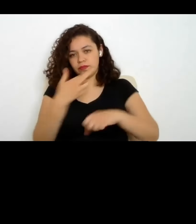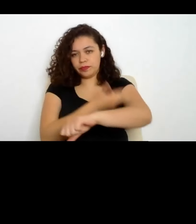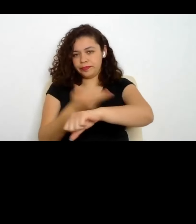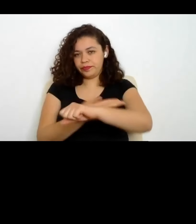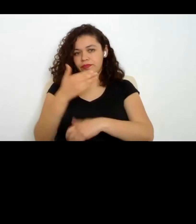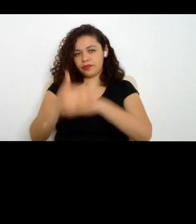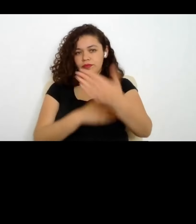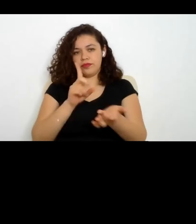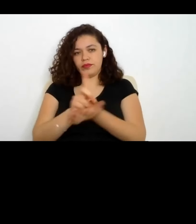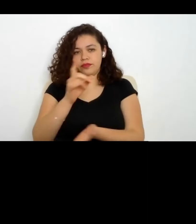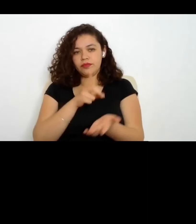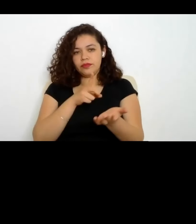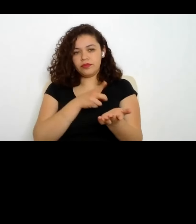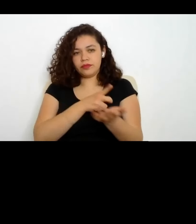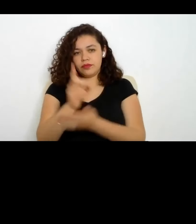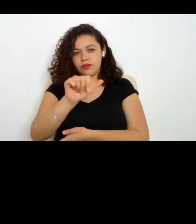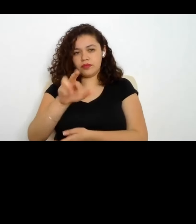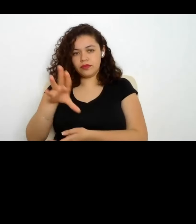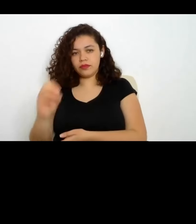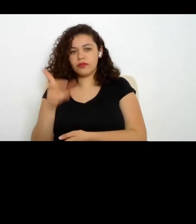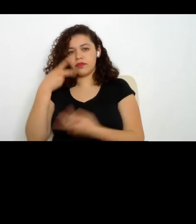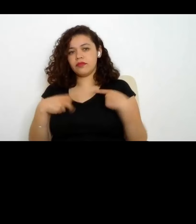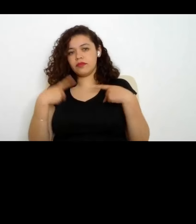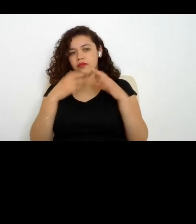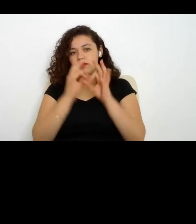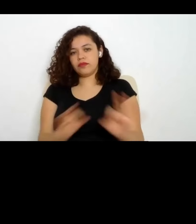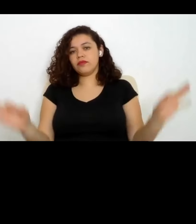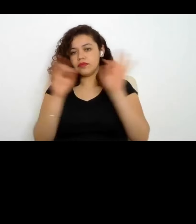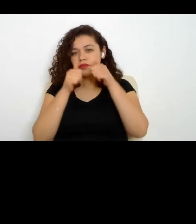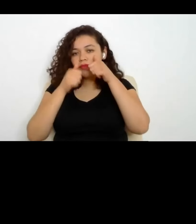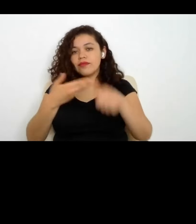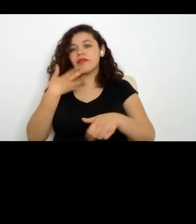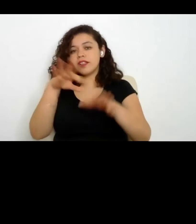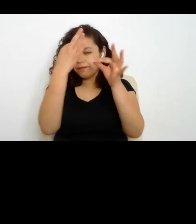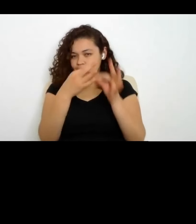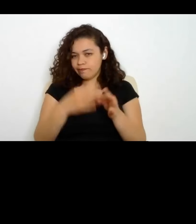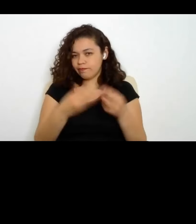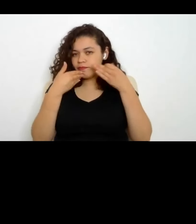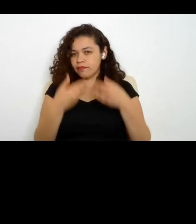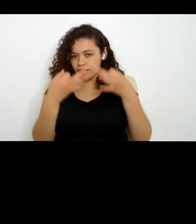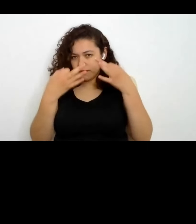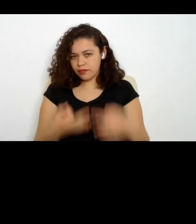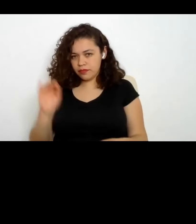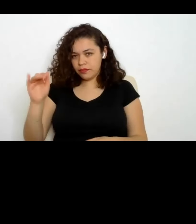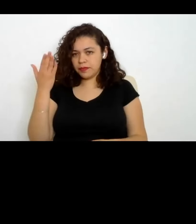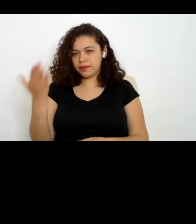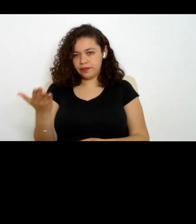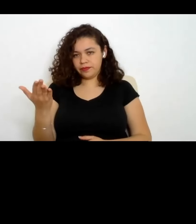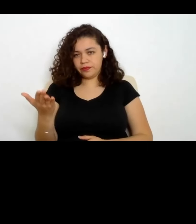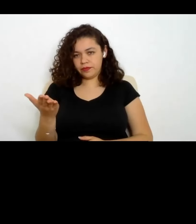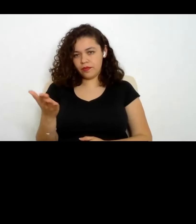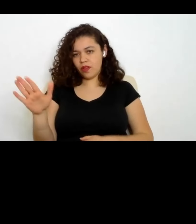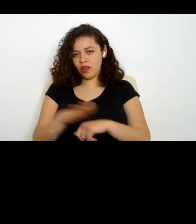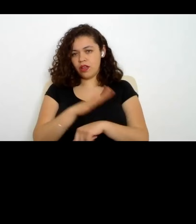ARCO, y es muy importante para los responsables que atiendan en tiempo y forma estas solicitudes. De lo contrario, pueden